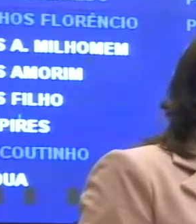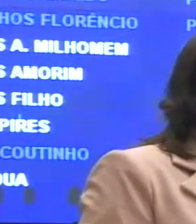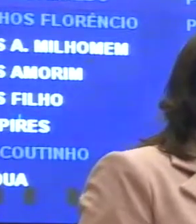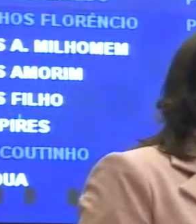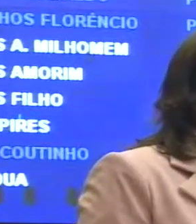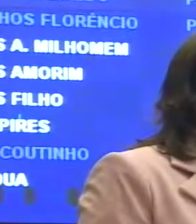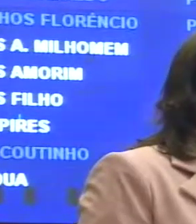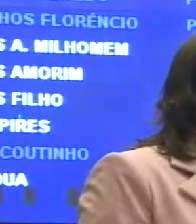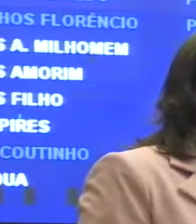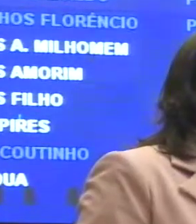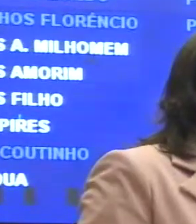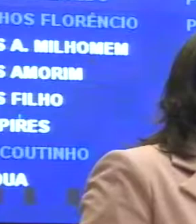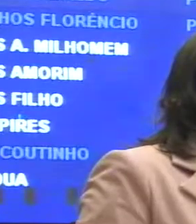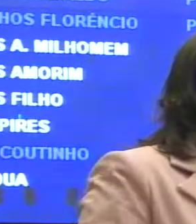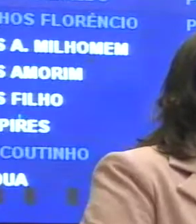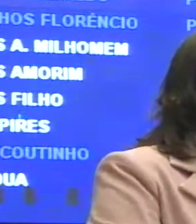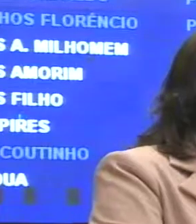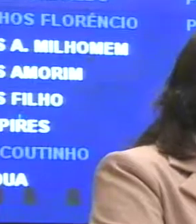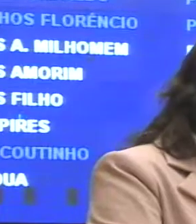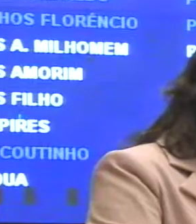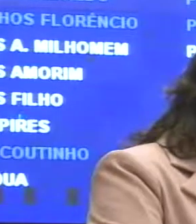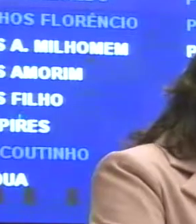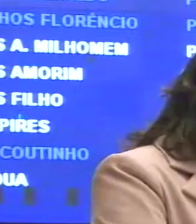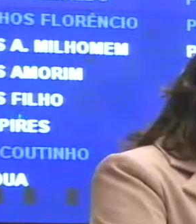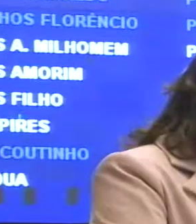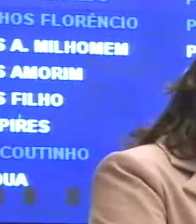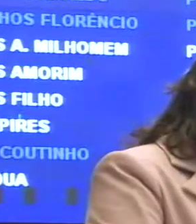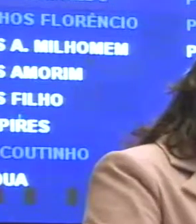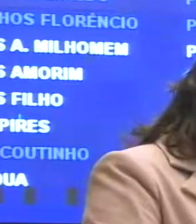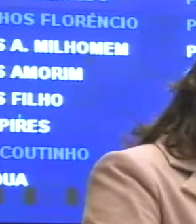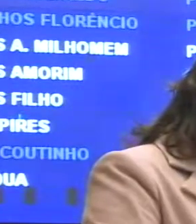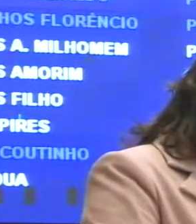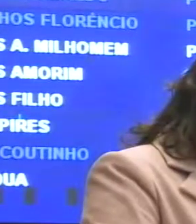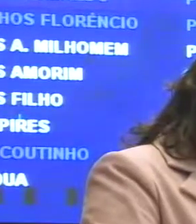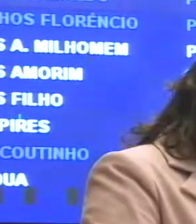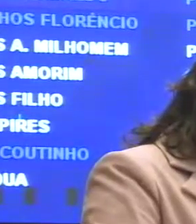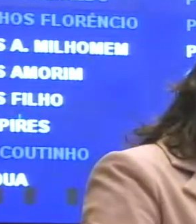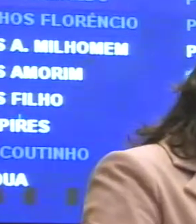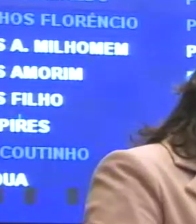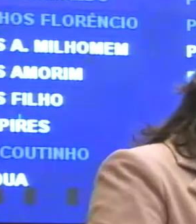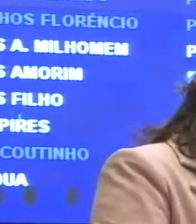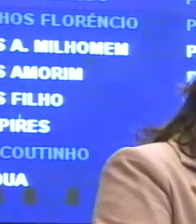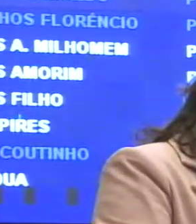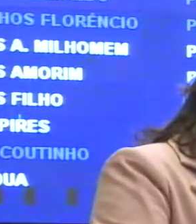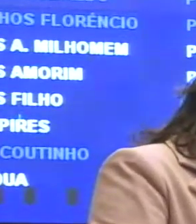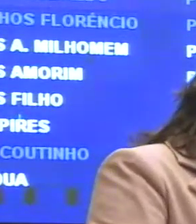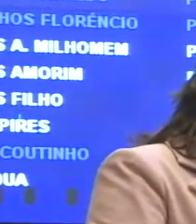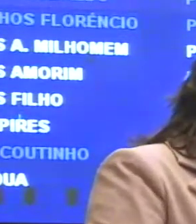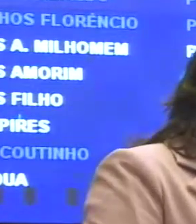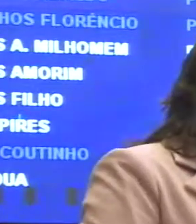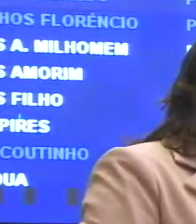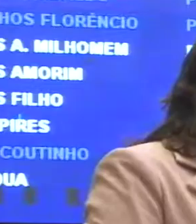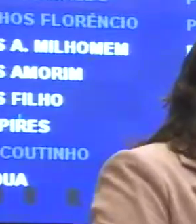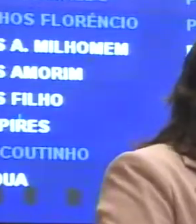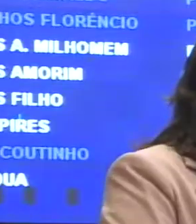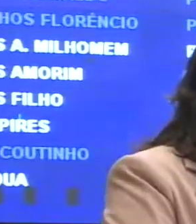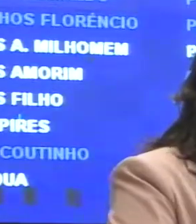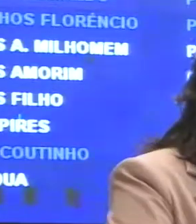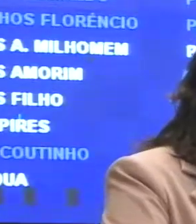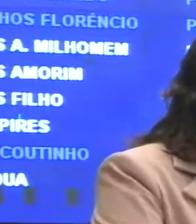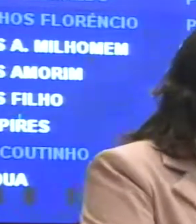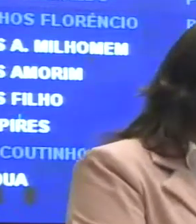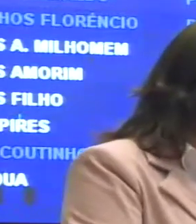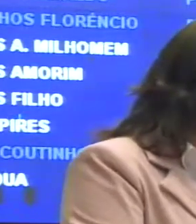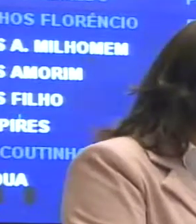política que o Senado tem, infelizmente, não foi aproveitada à altura para dar uma resposta ao sistema no Maranhão. E outro ponto,